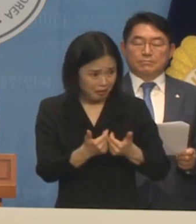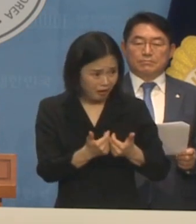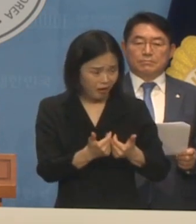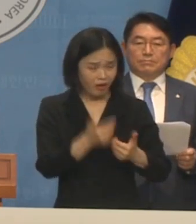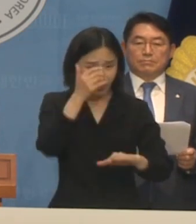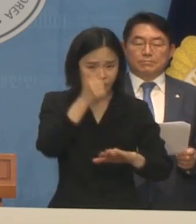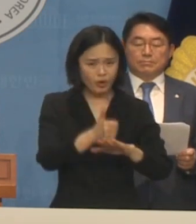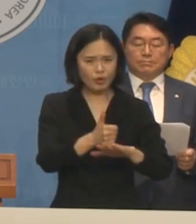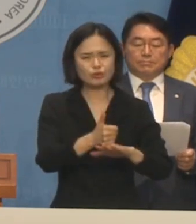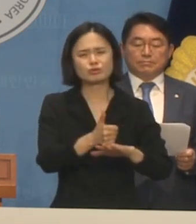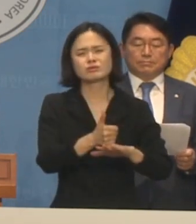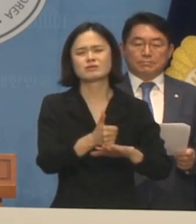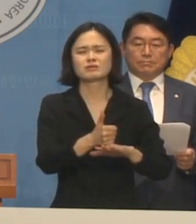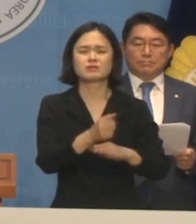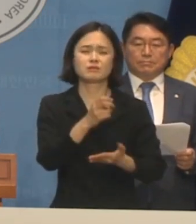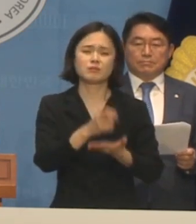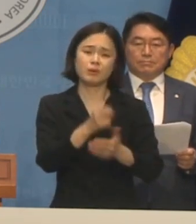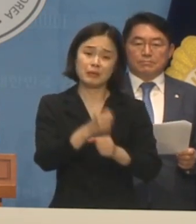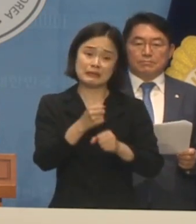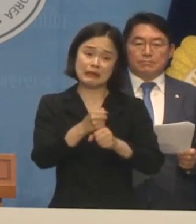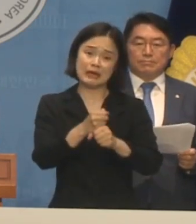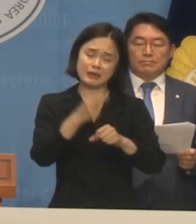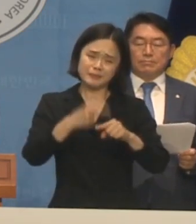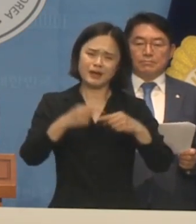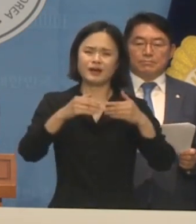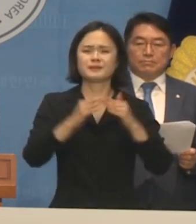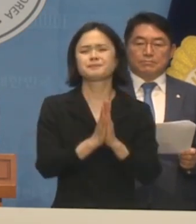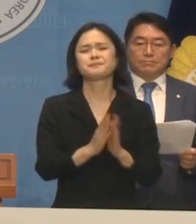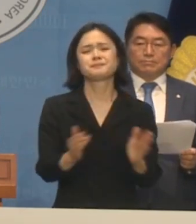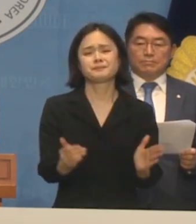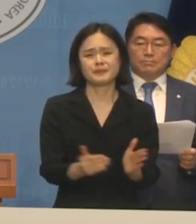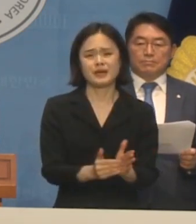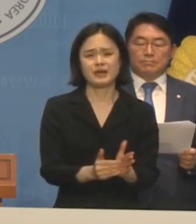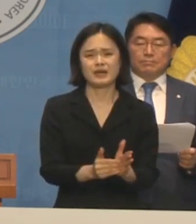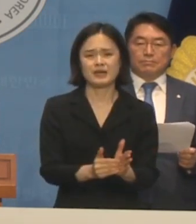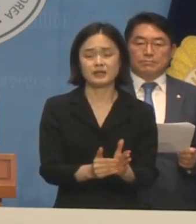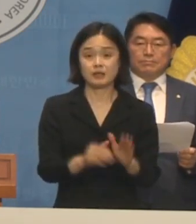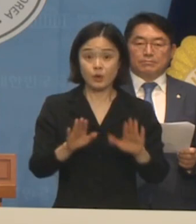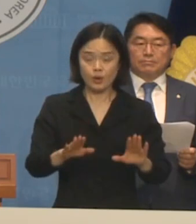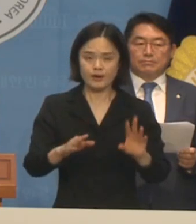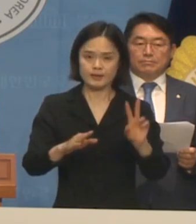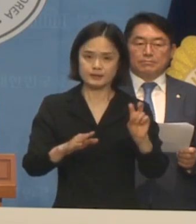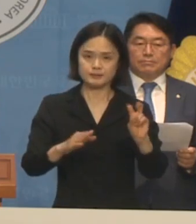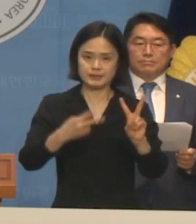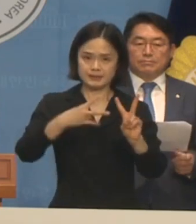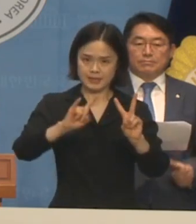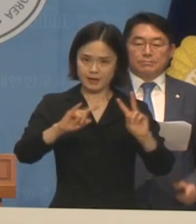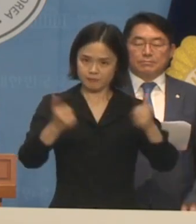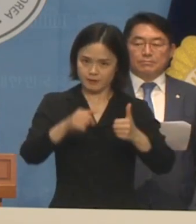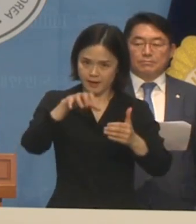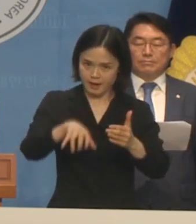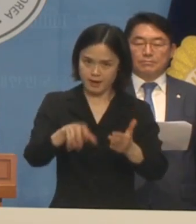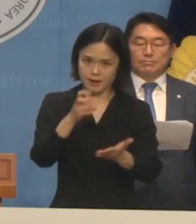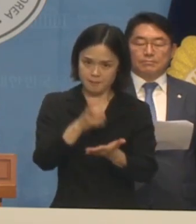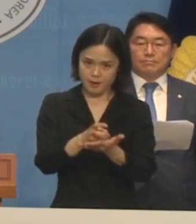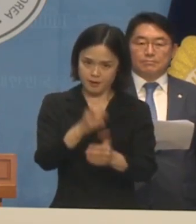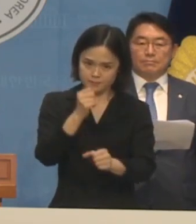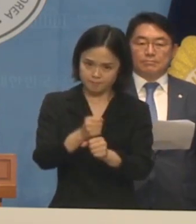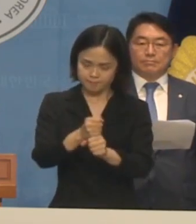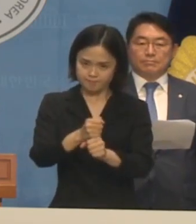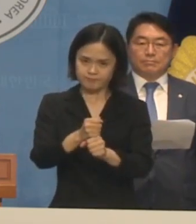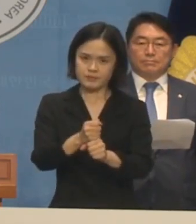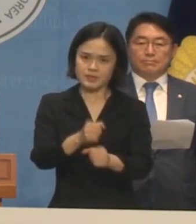22대 국회에서는 이 오랜 과제를 반드시 풀어내고 해결해야 한다는 결기로 이 자리에 섰습니다.